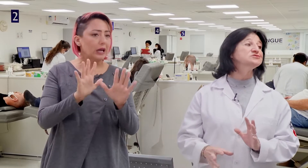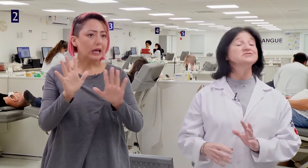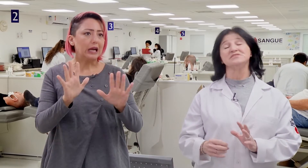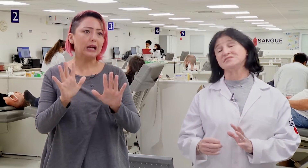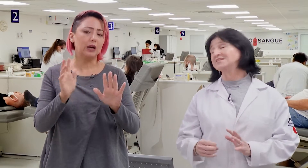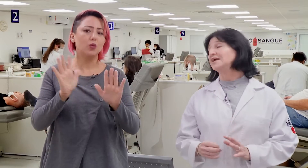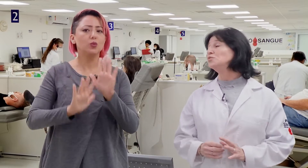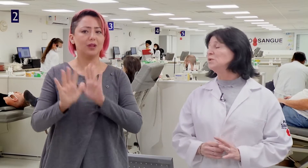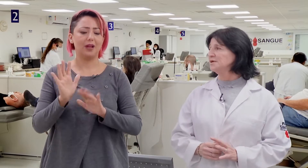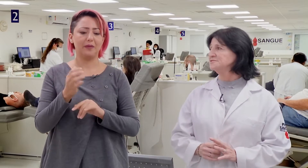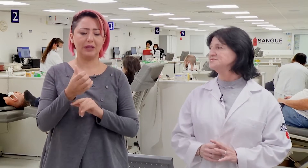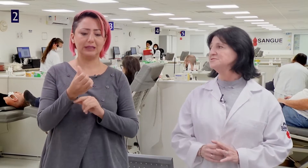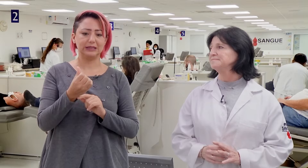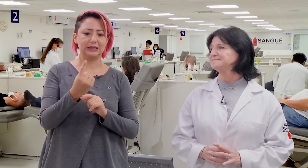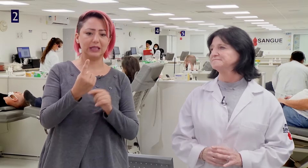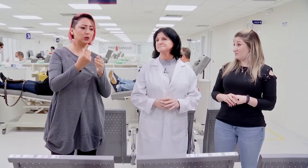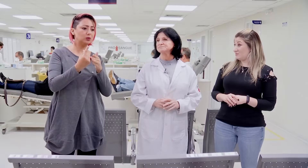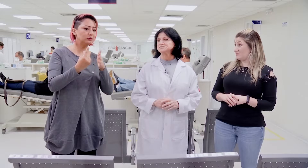os 61 anos.